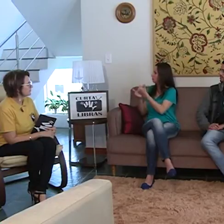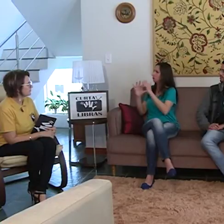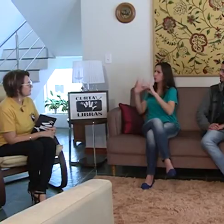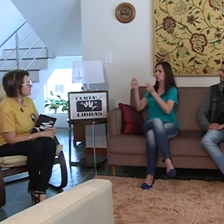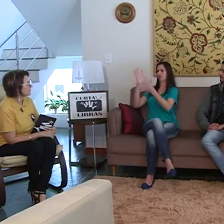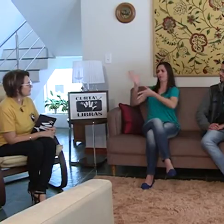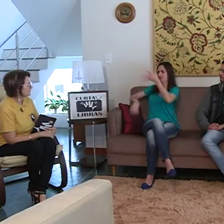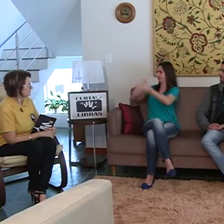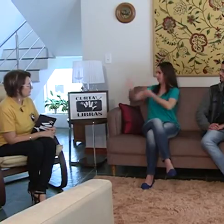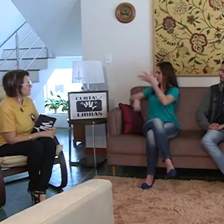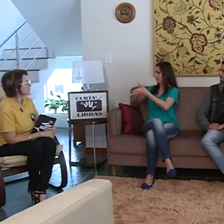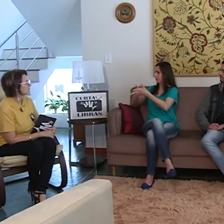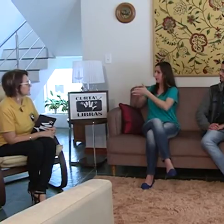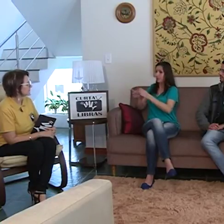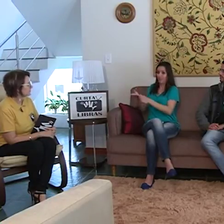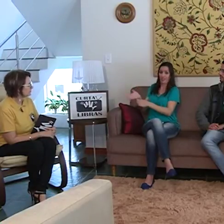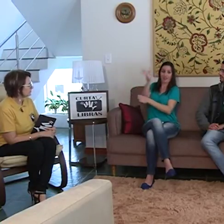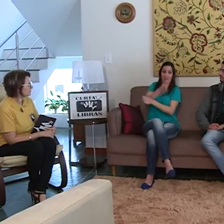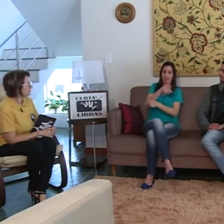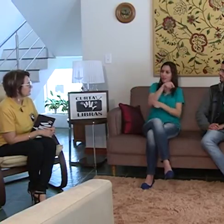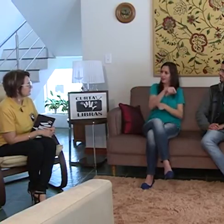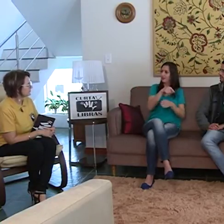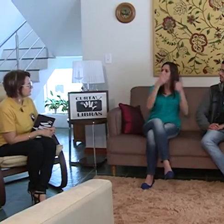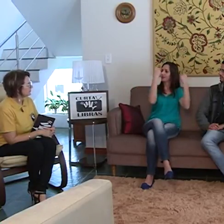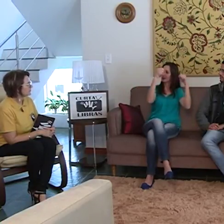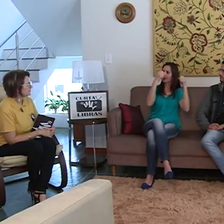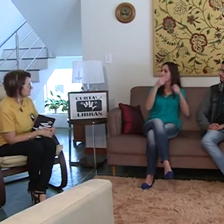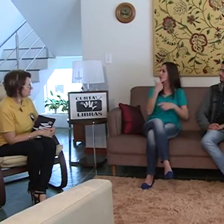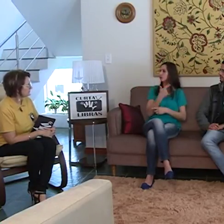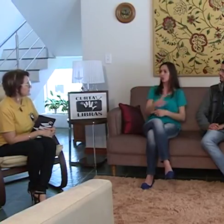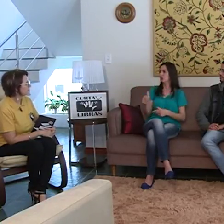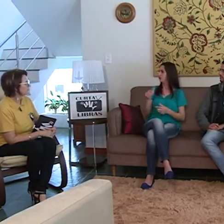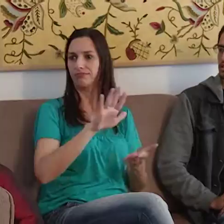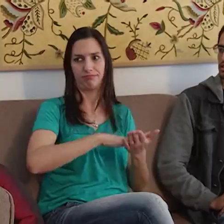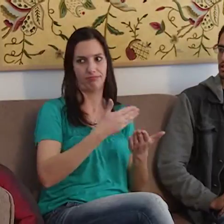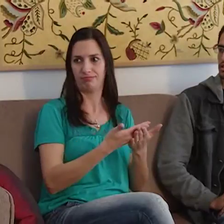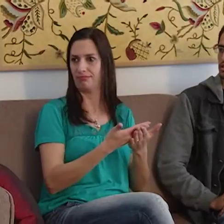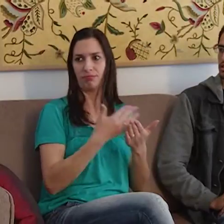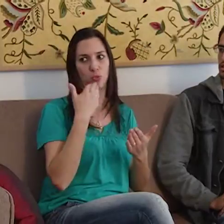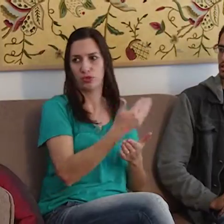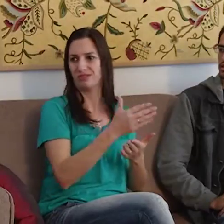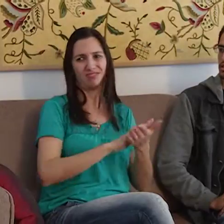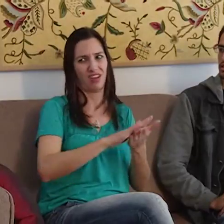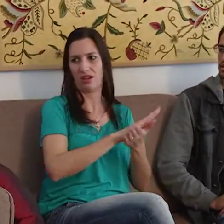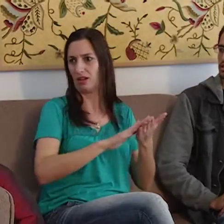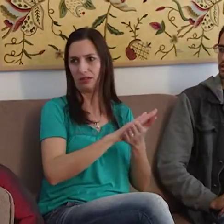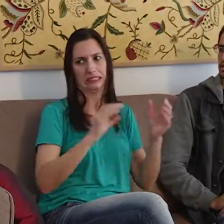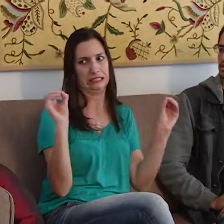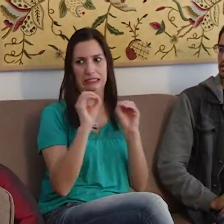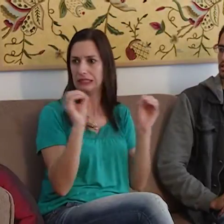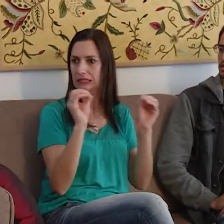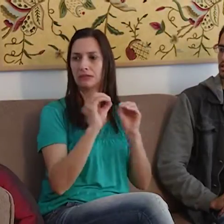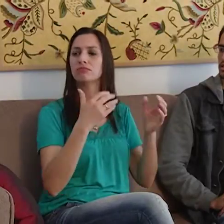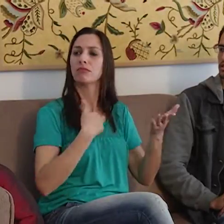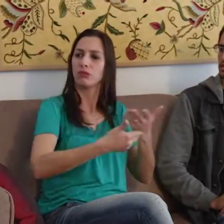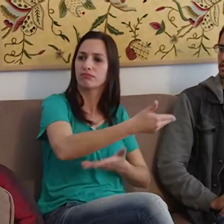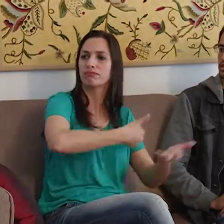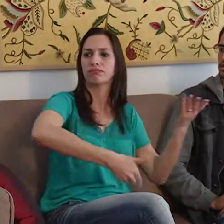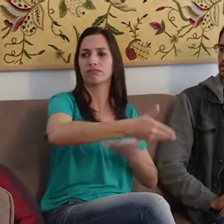os tutores também eram fluentes em língua de sinais. Já na Educação Física, não havia nada disso, não tinha intérprete, então